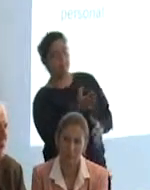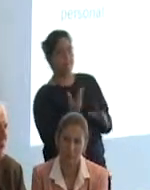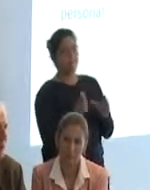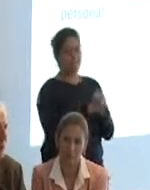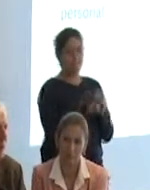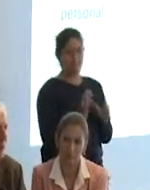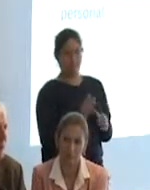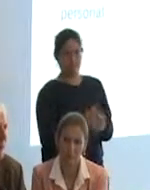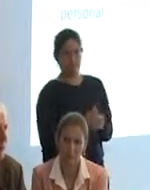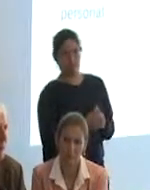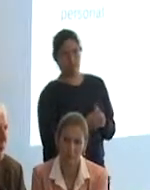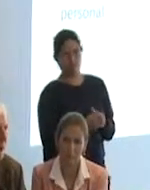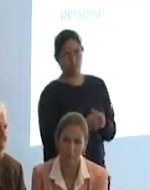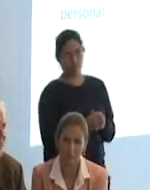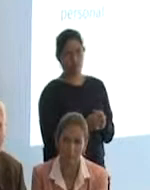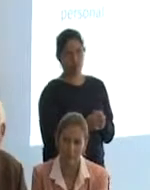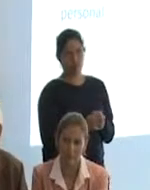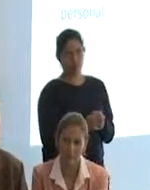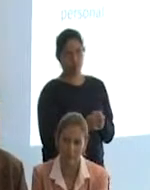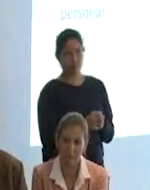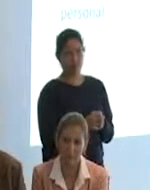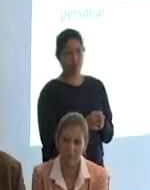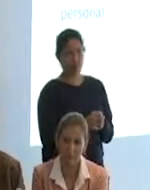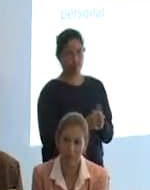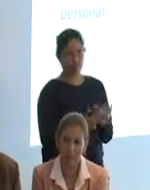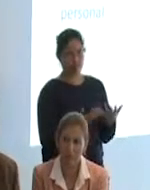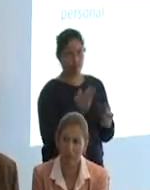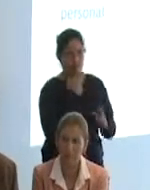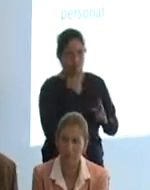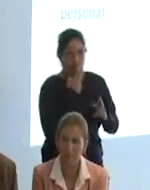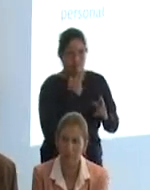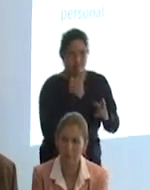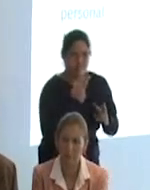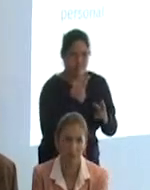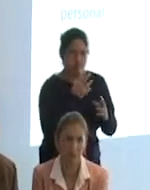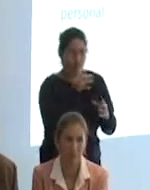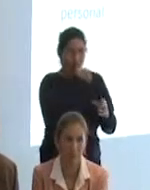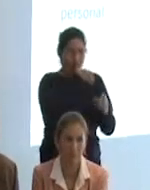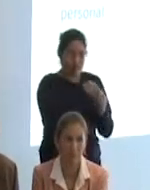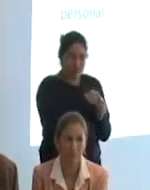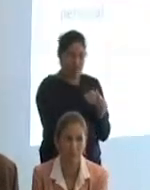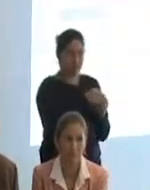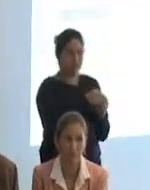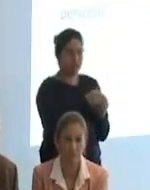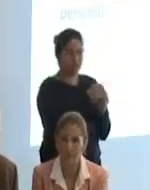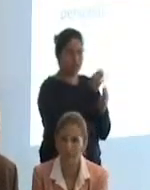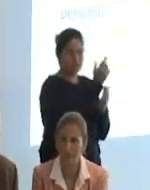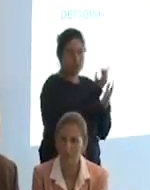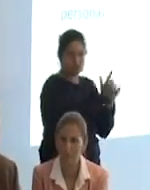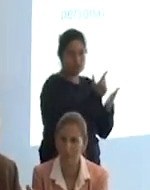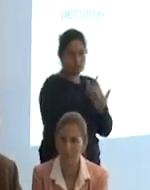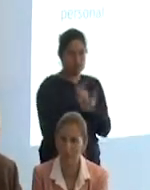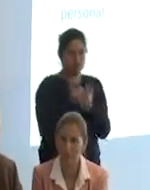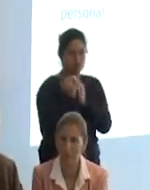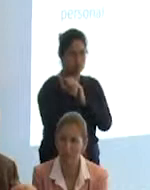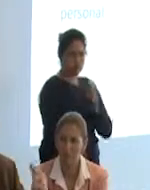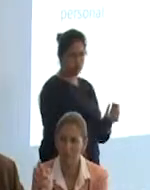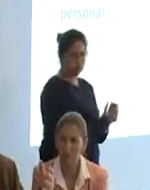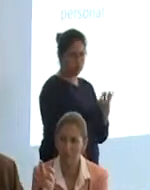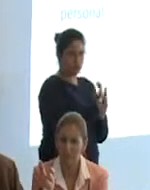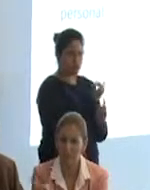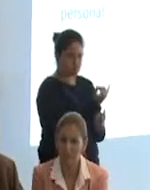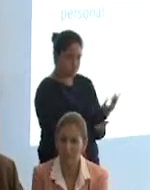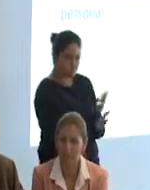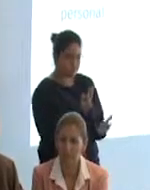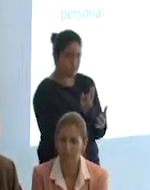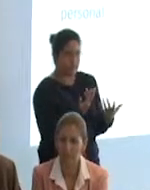respuesta. No sé si hay una respuesta en la literatura, pero es un verdadero problema.